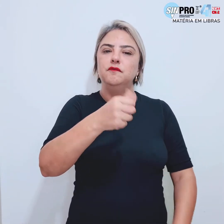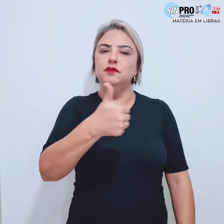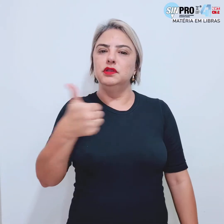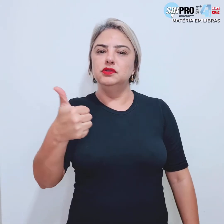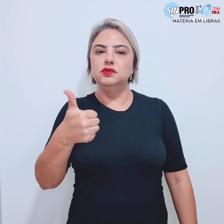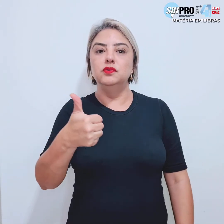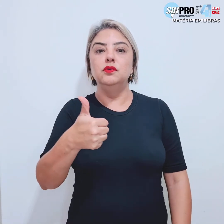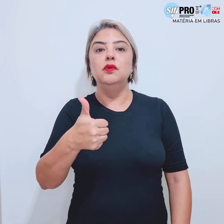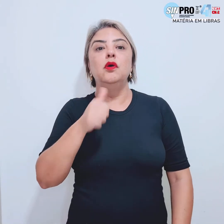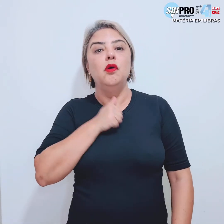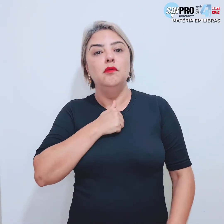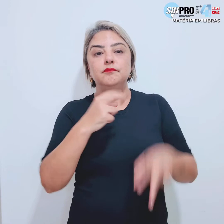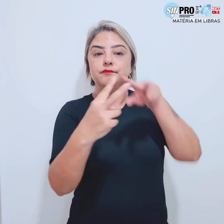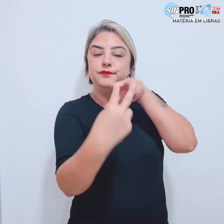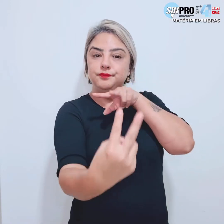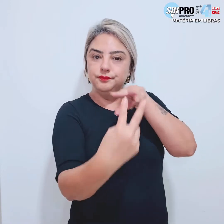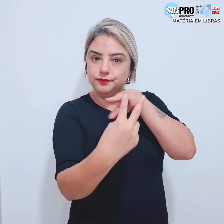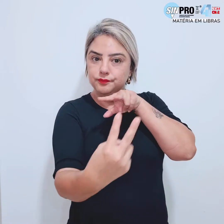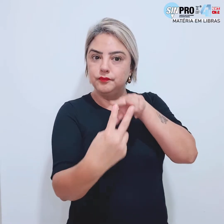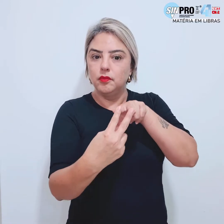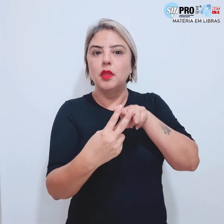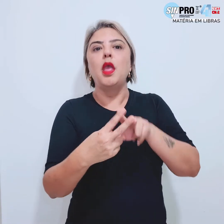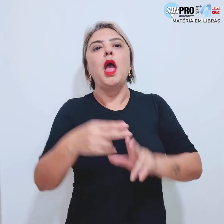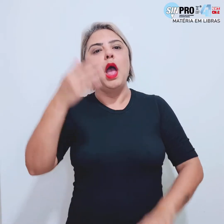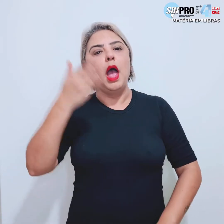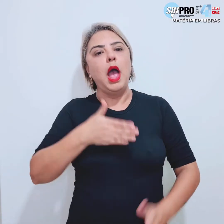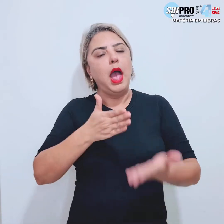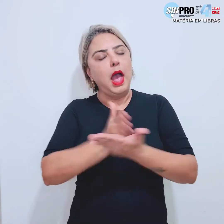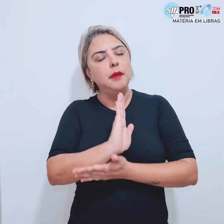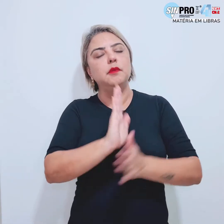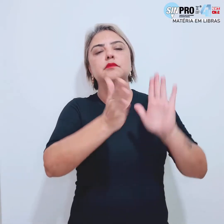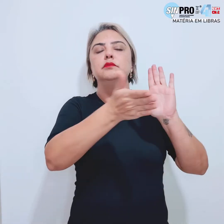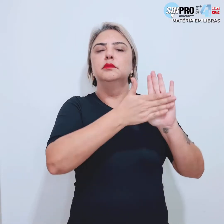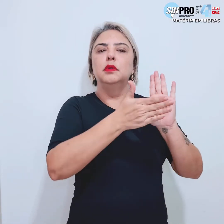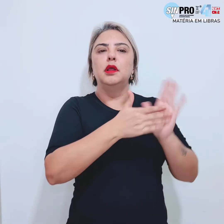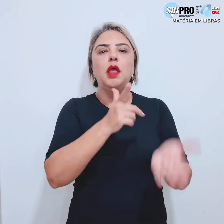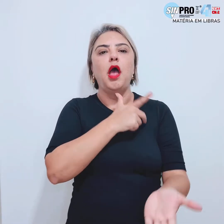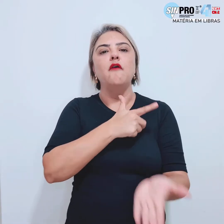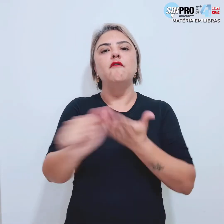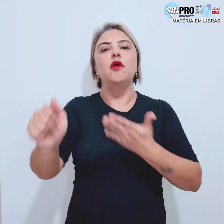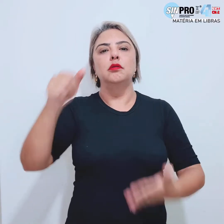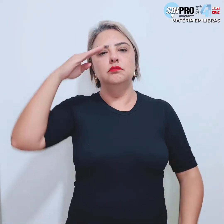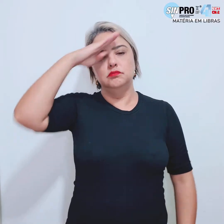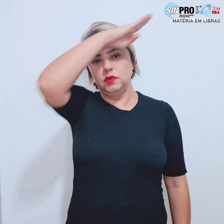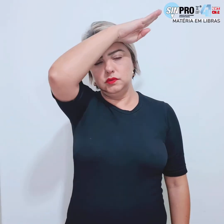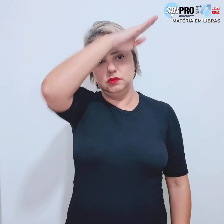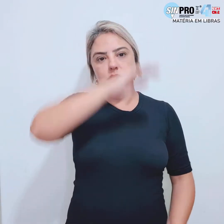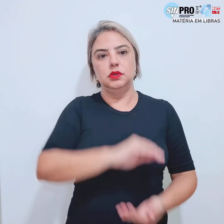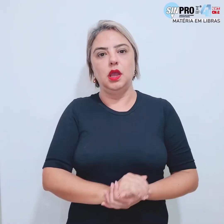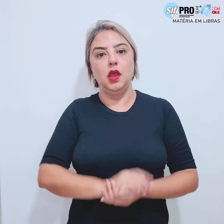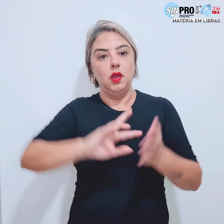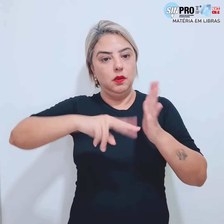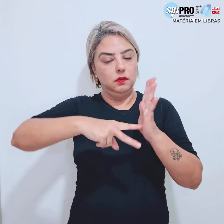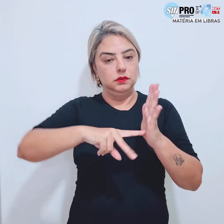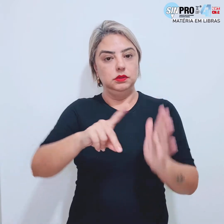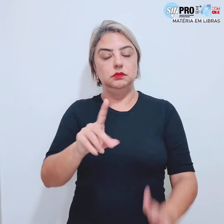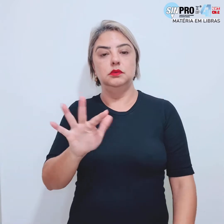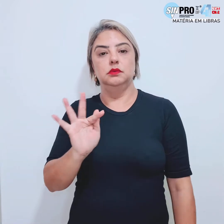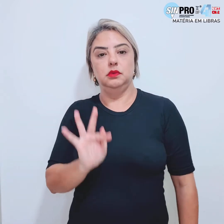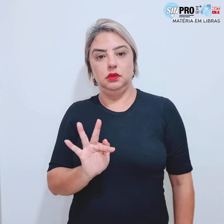2021 virtual, na qual aprovou a campanha Fora Bolsonaro. O